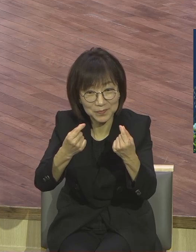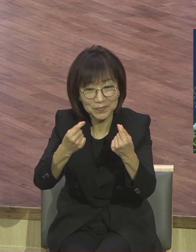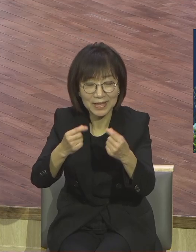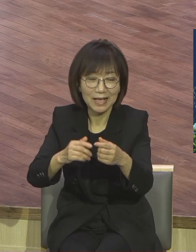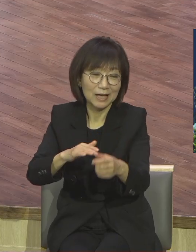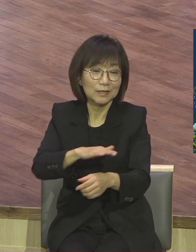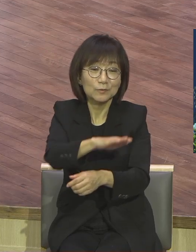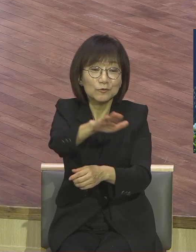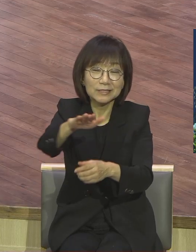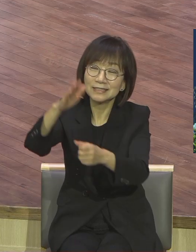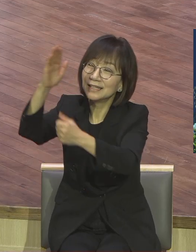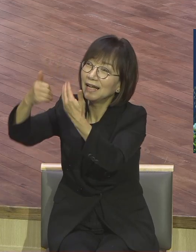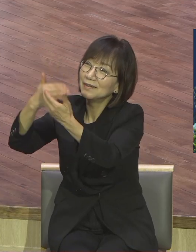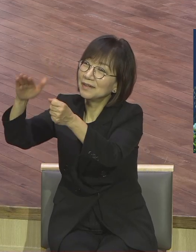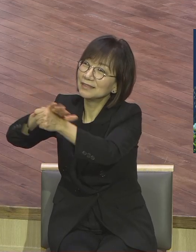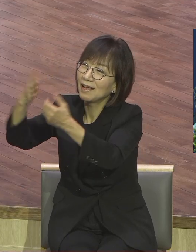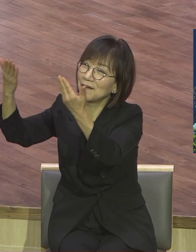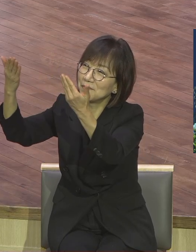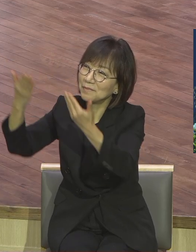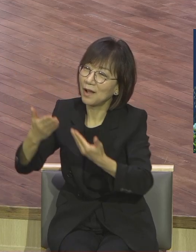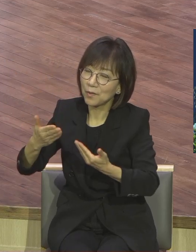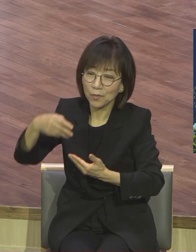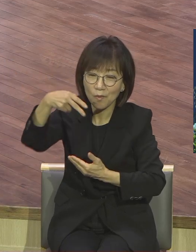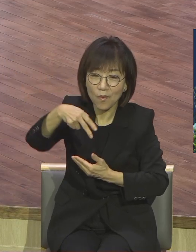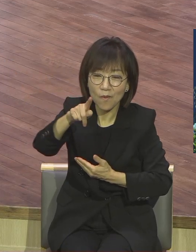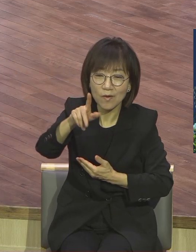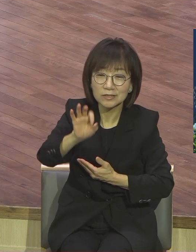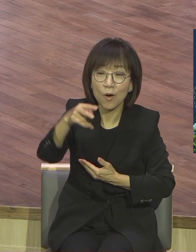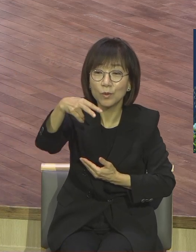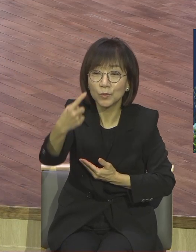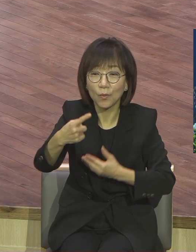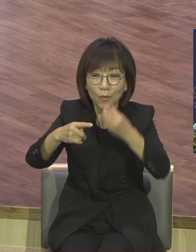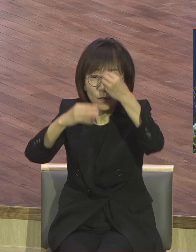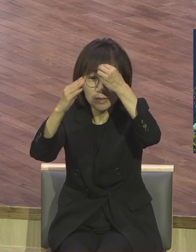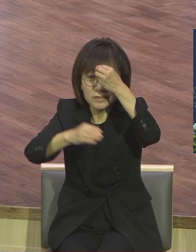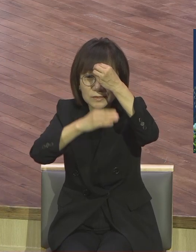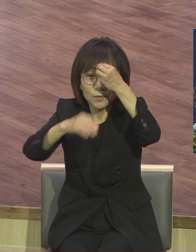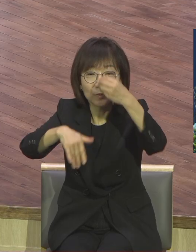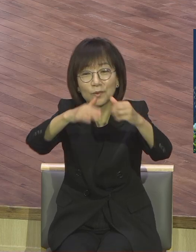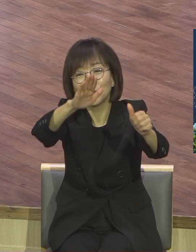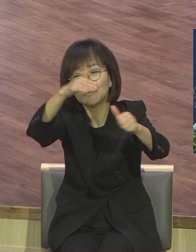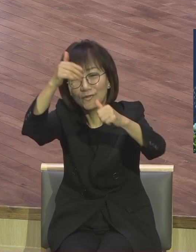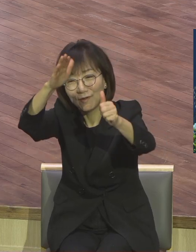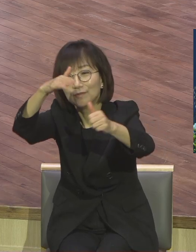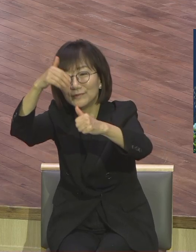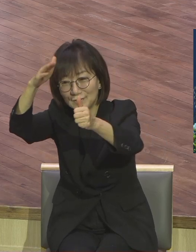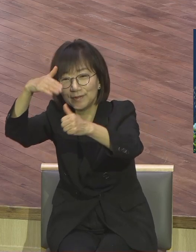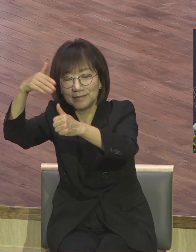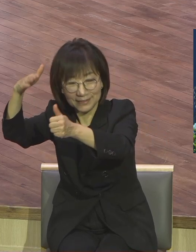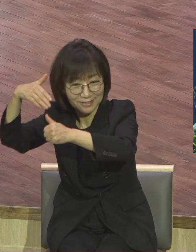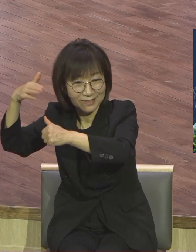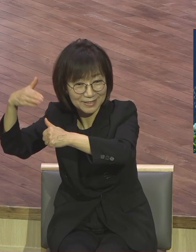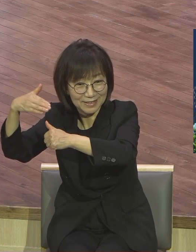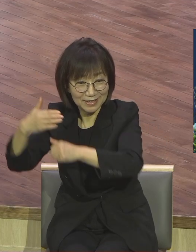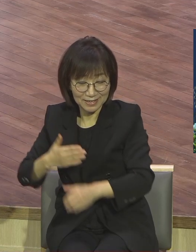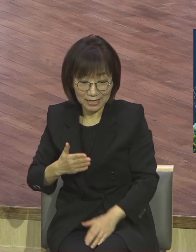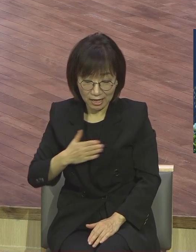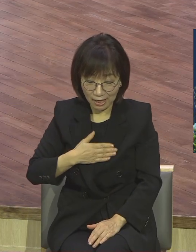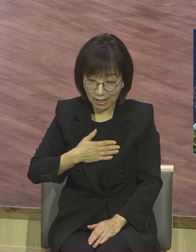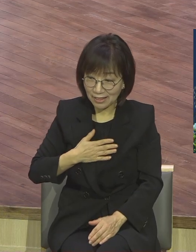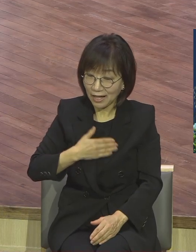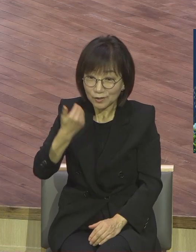사랑하심을 받고 성도로 부르심을 받은 존재이기 때문이다. 성도, 하나님의